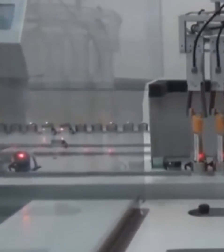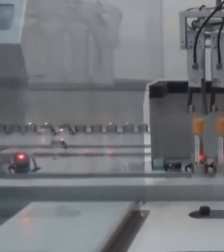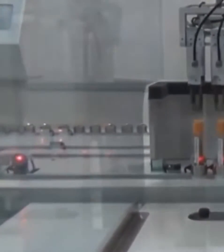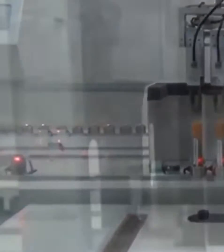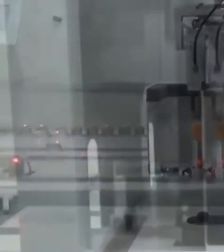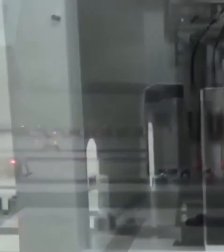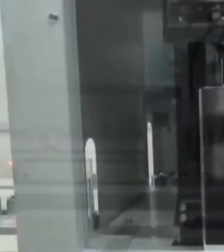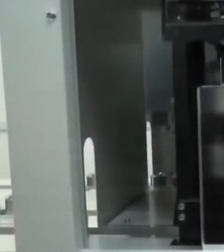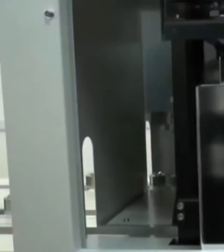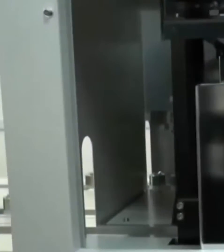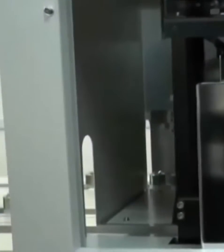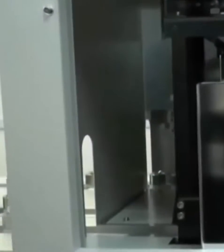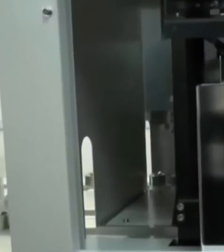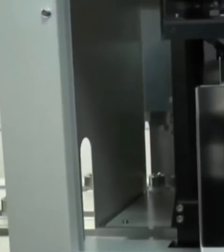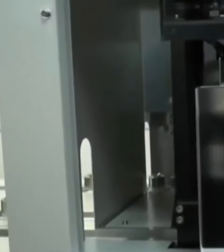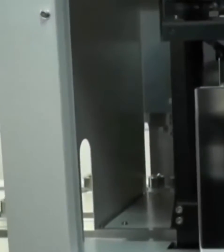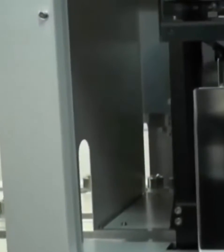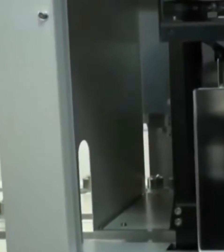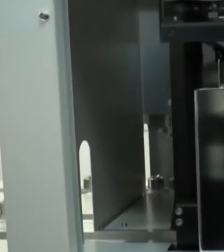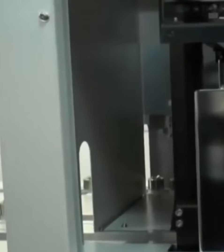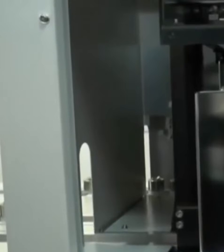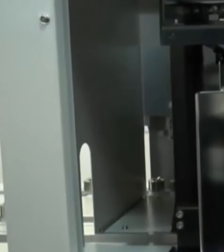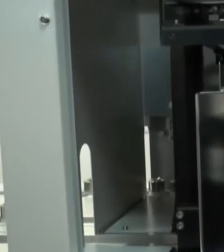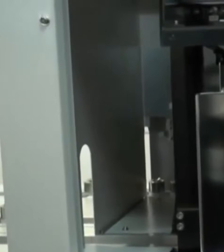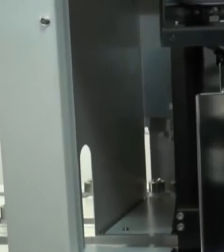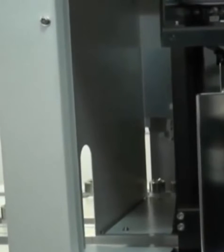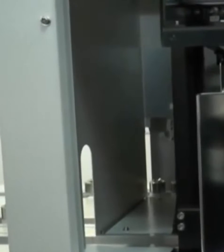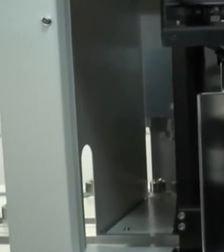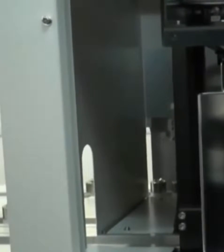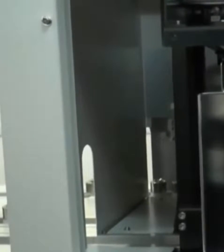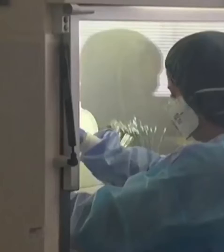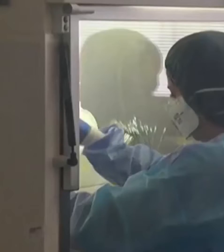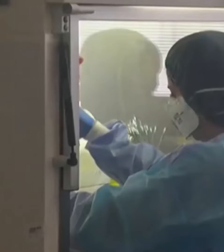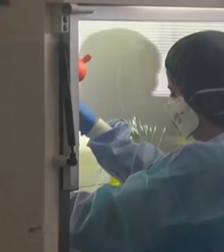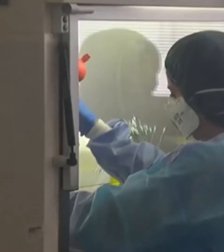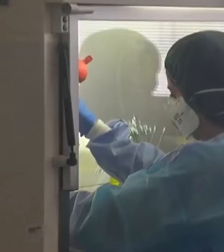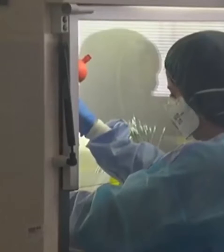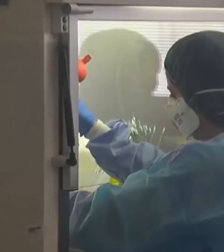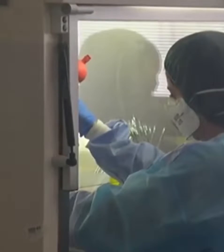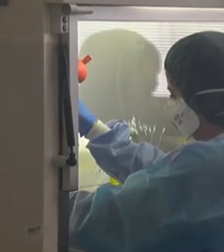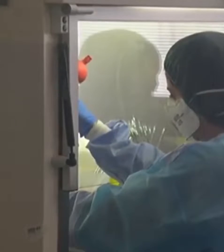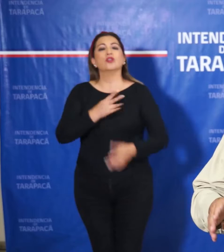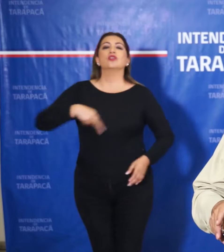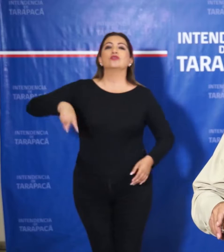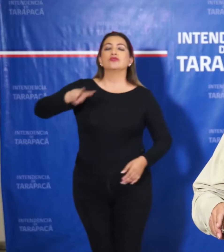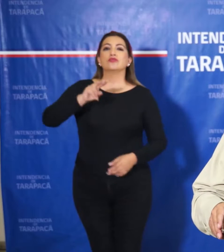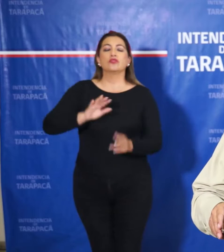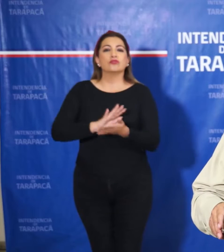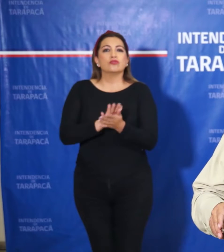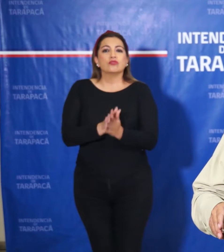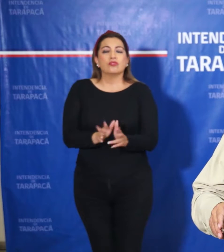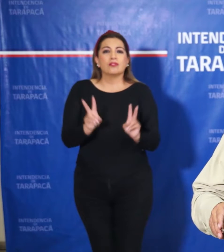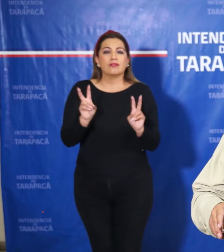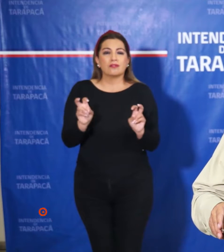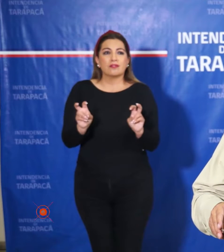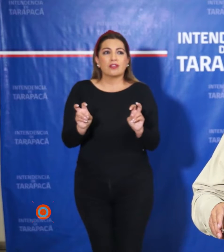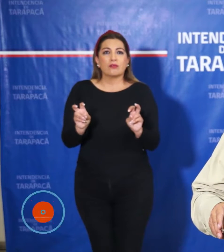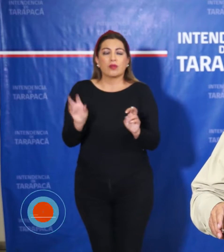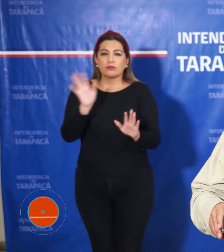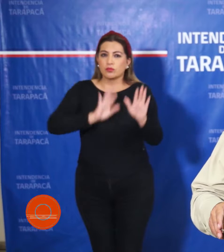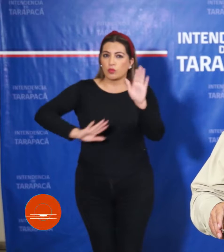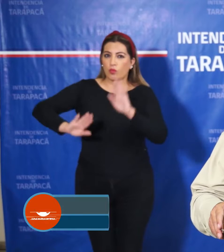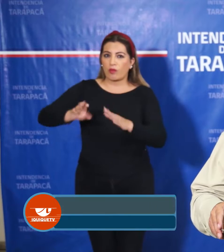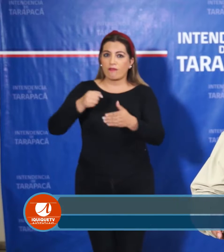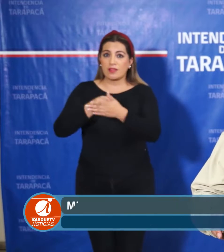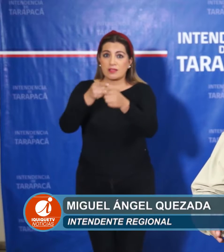largo, se insistió en las medidas preventivas. Vamos a tomar todas las medidas de resguardo para que este fin de semana largo